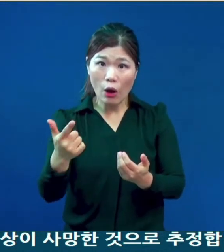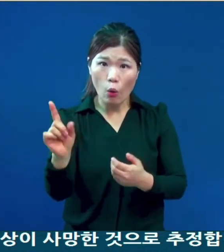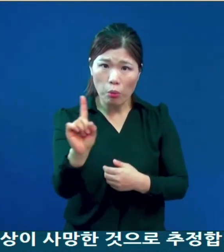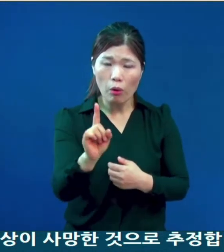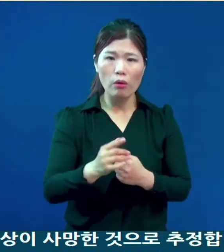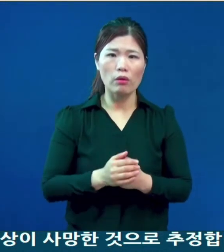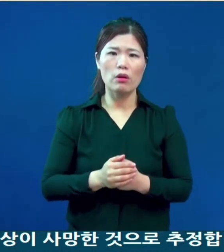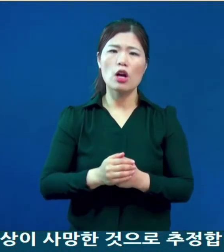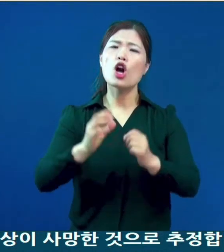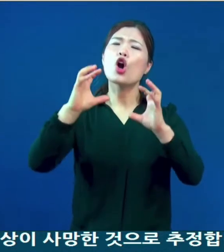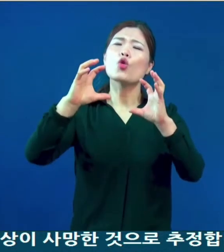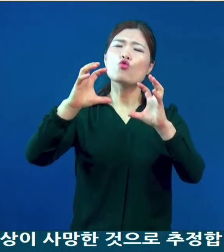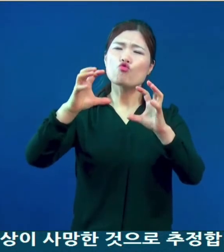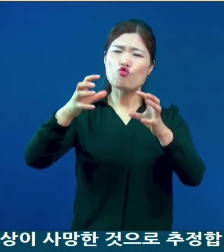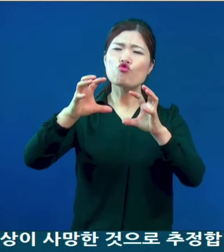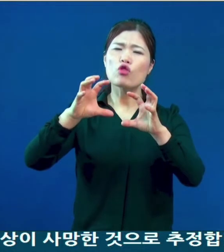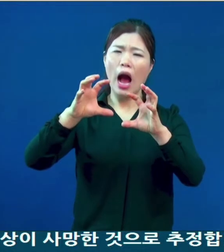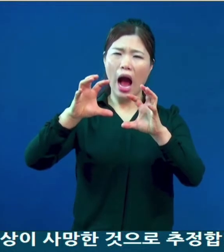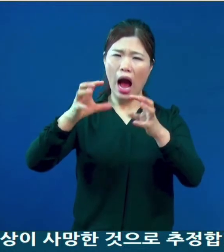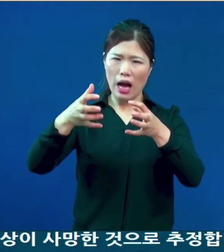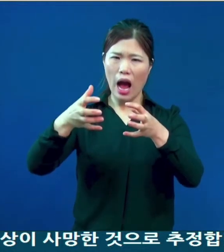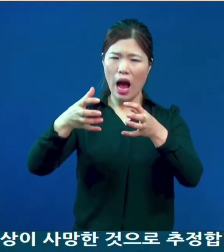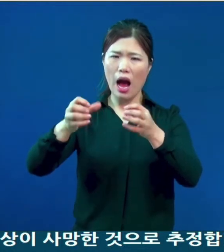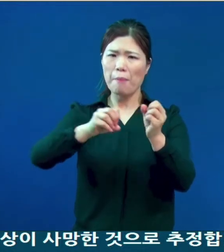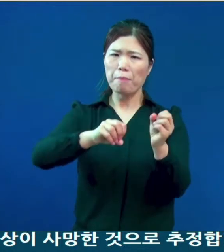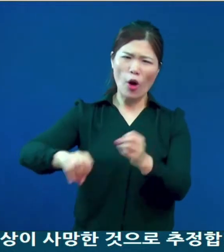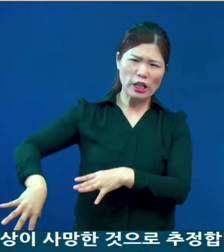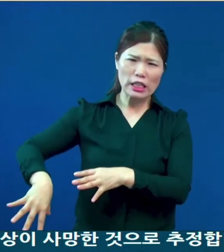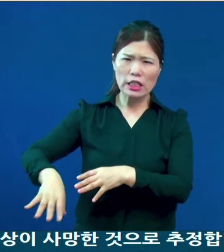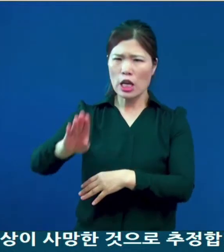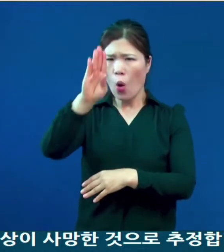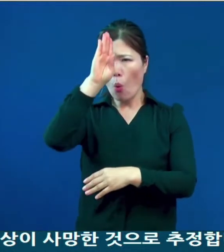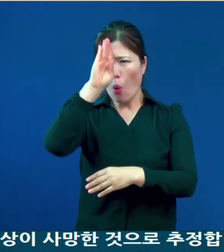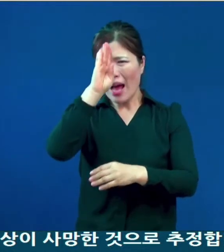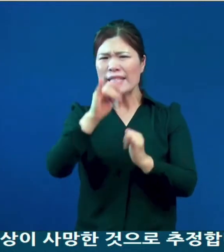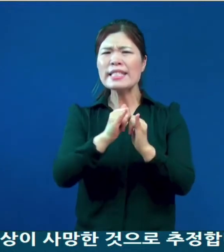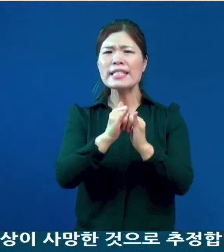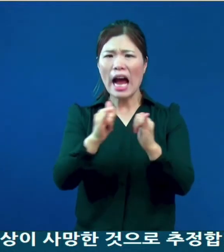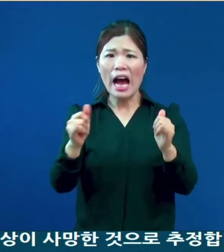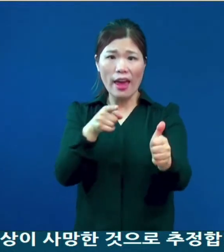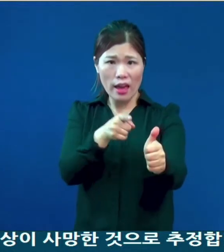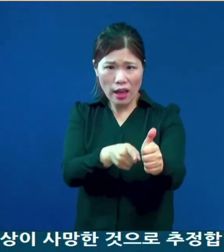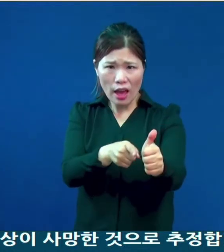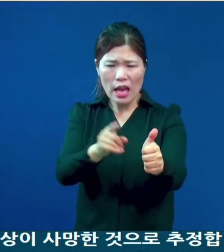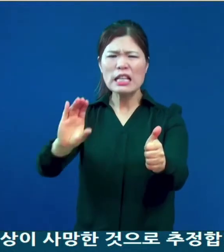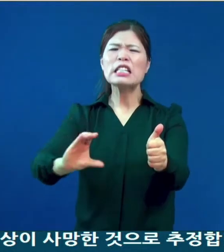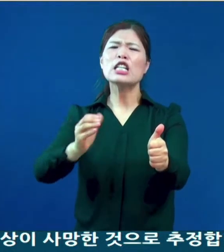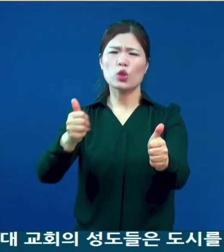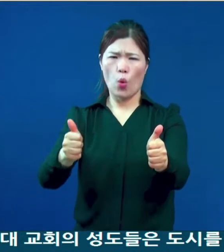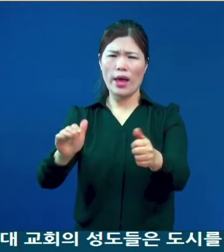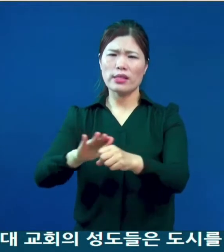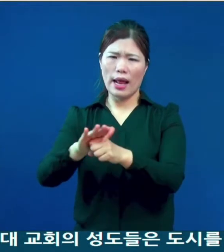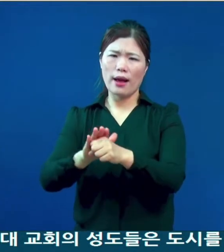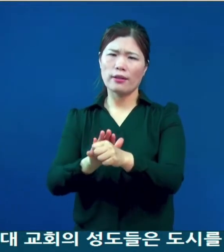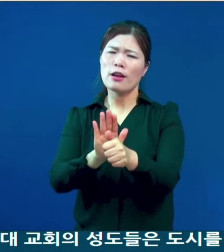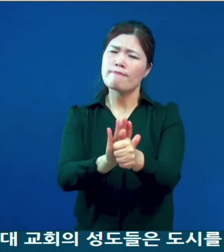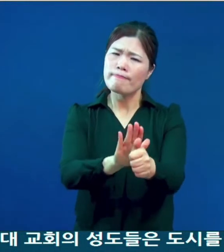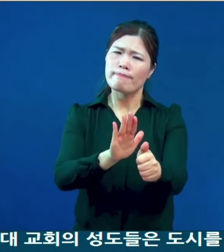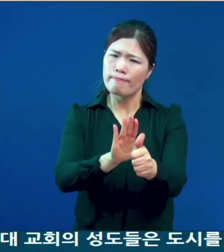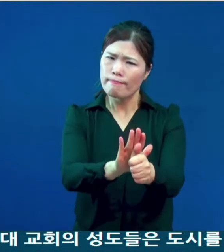오히려 국가가 버린 환자들에게, 버려진 사람들에게 그리스도의 사랑을 실천하였습니다.